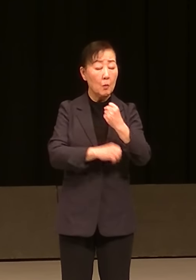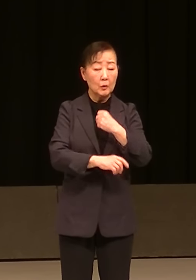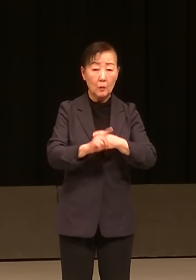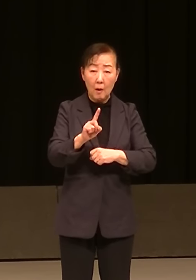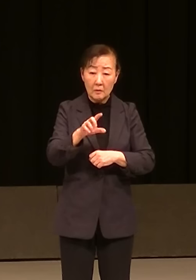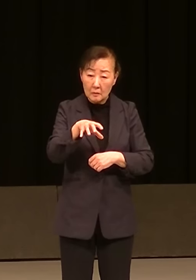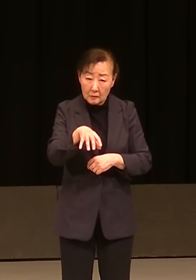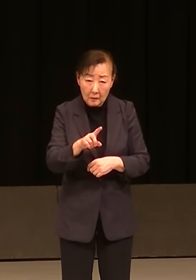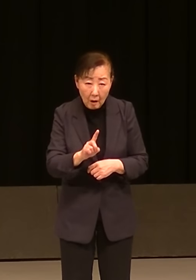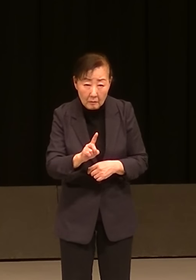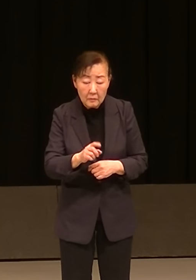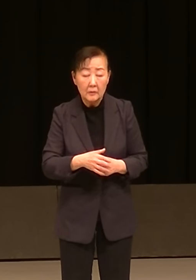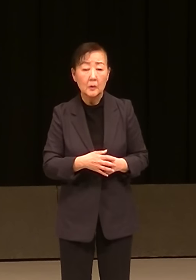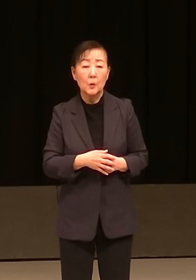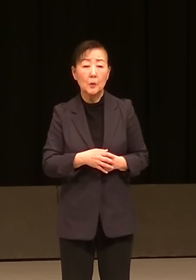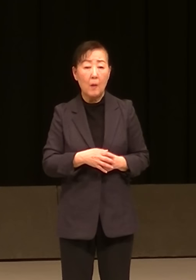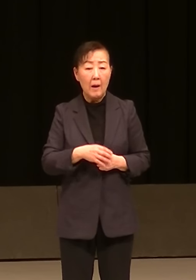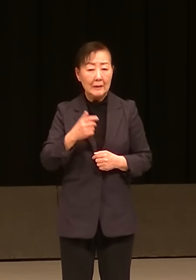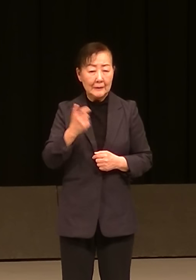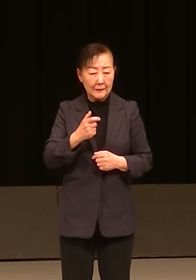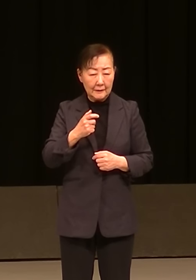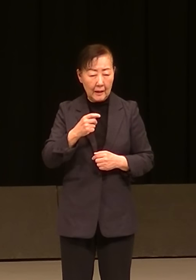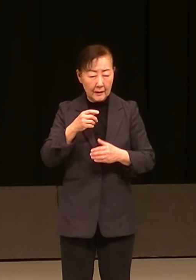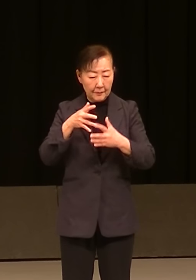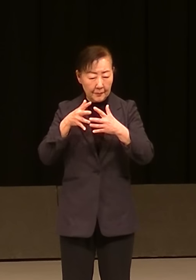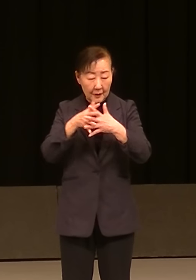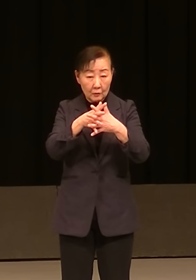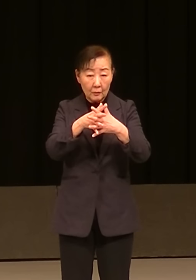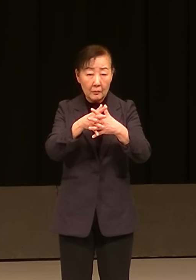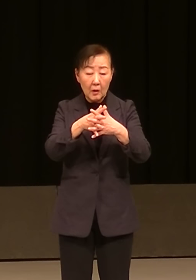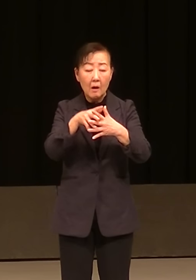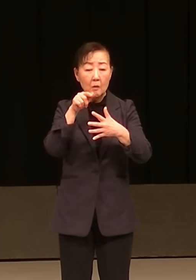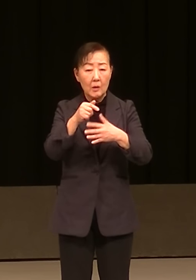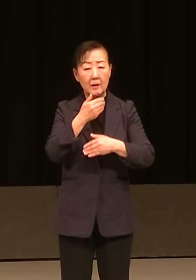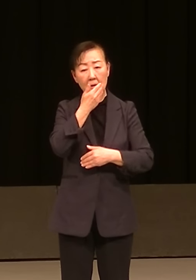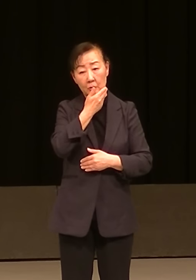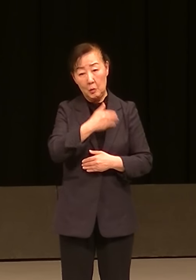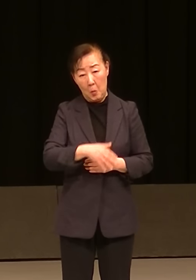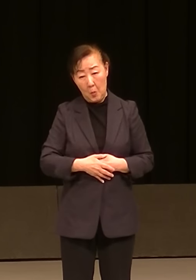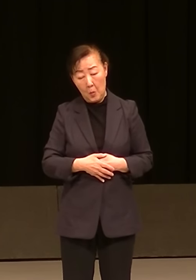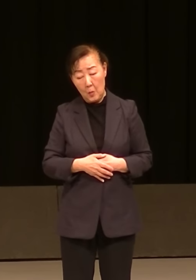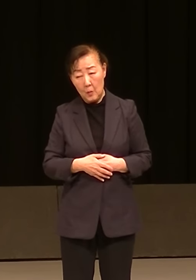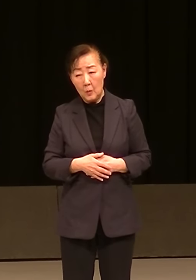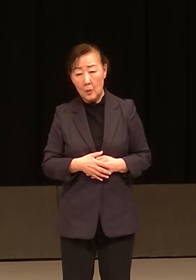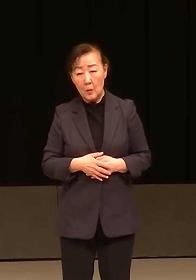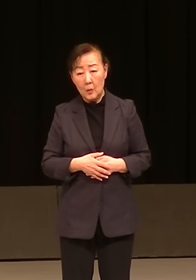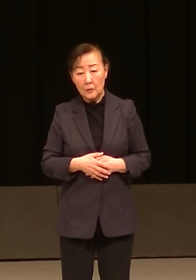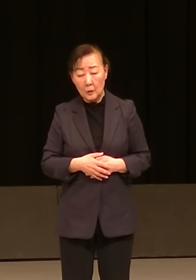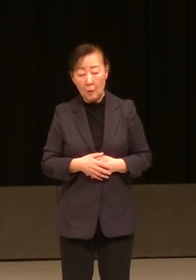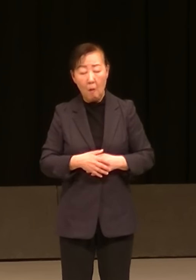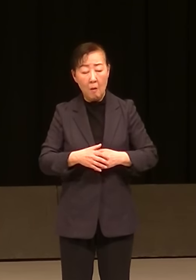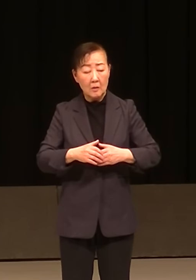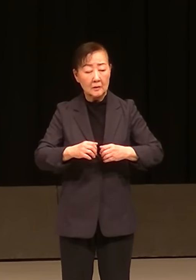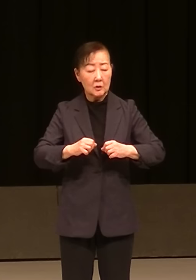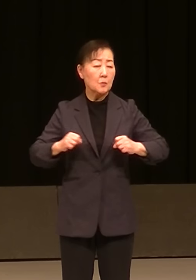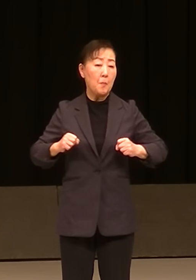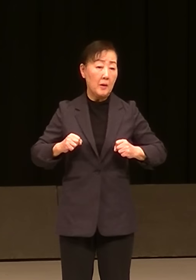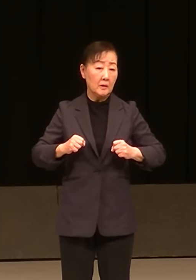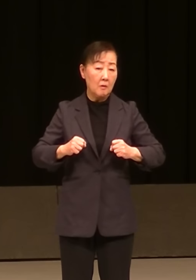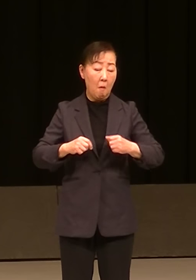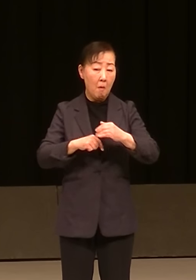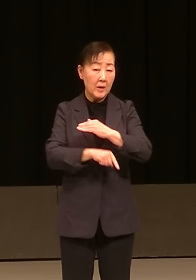かということをしっかり見抜くと、いうことが重要だと思います。でそれはその、突っ張りの、原因